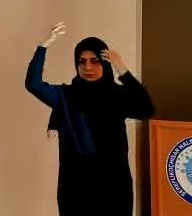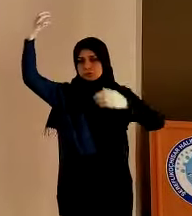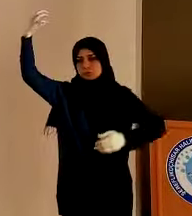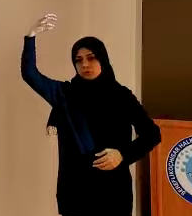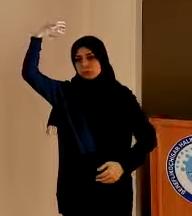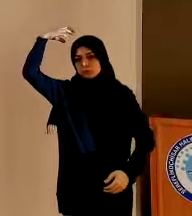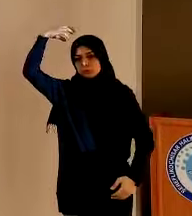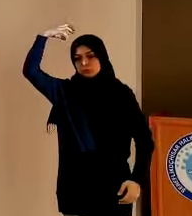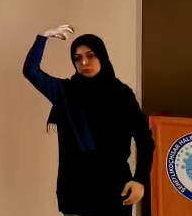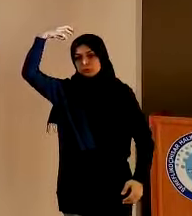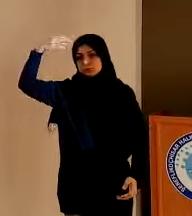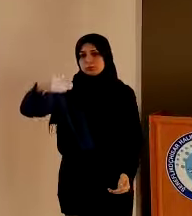duş,